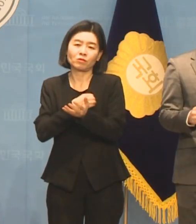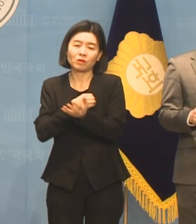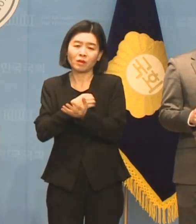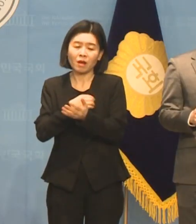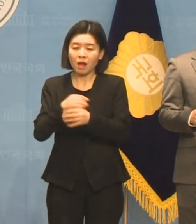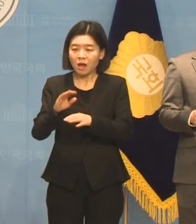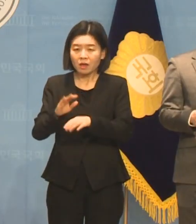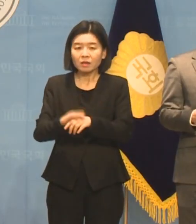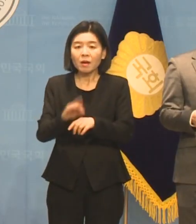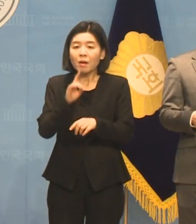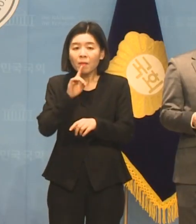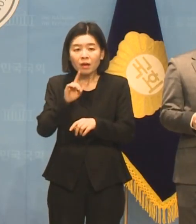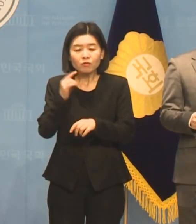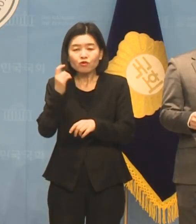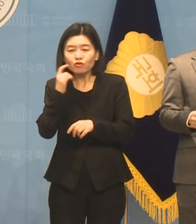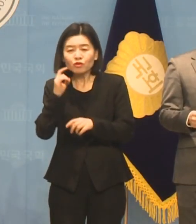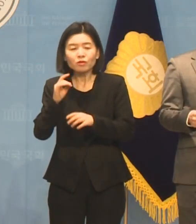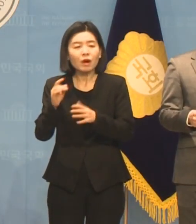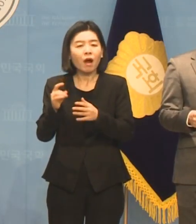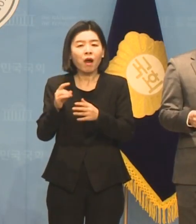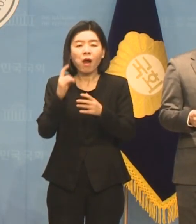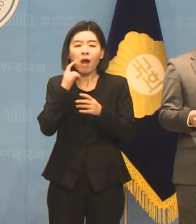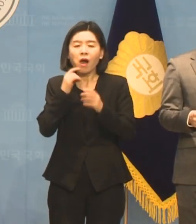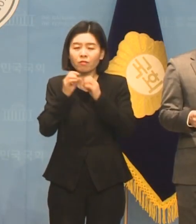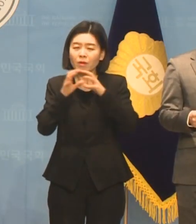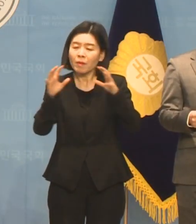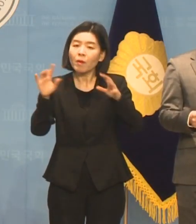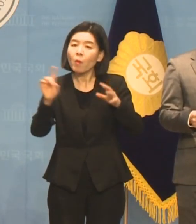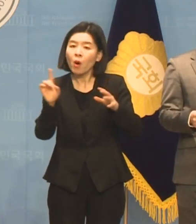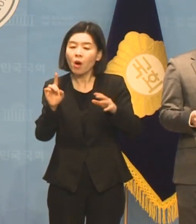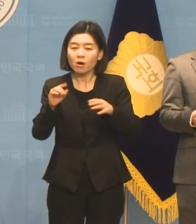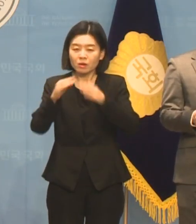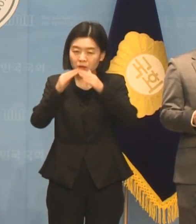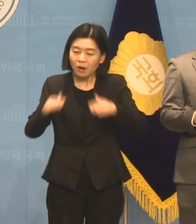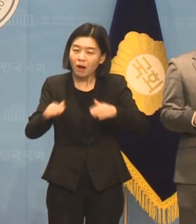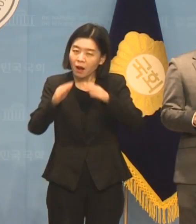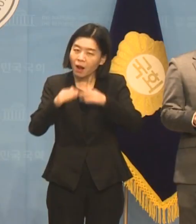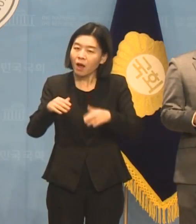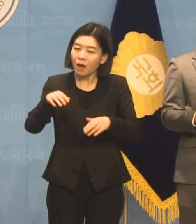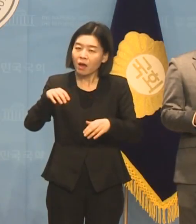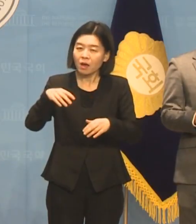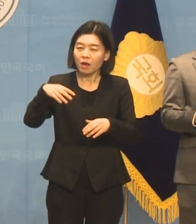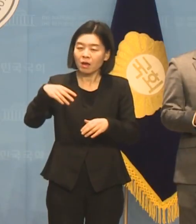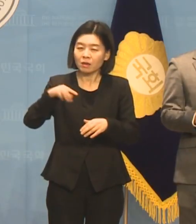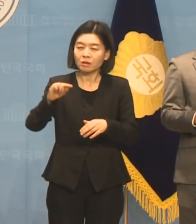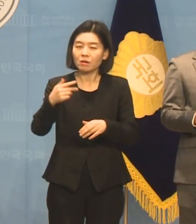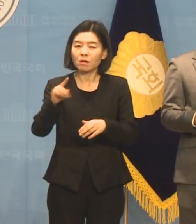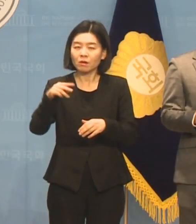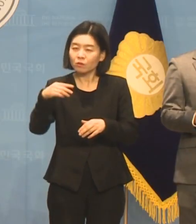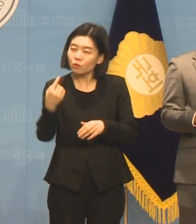있다는 제보입니다. 해당 사망 사건 기사에는 전라도 대개